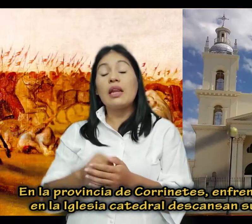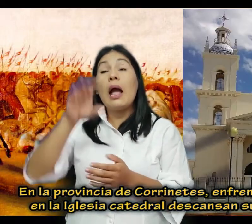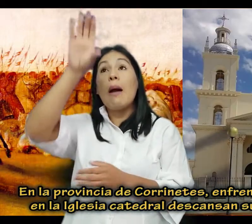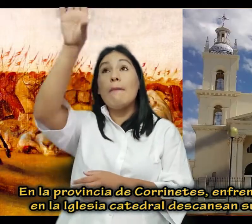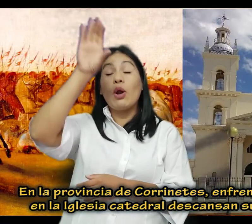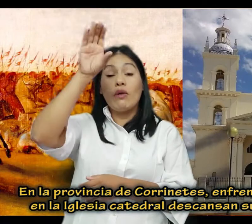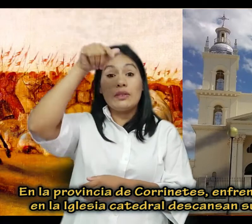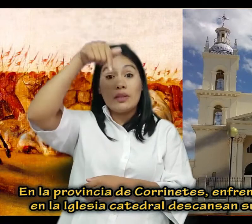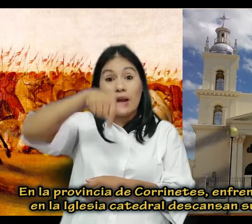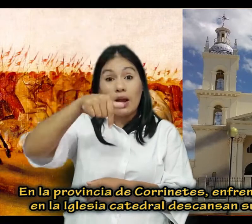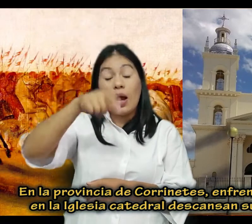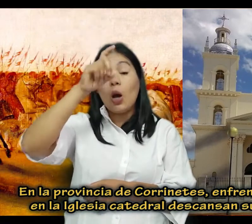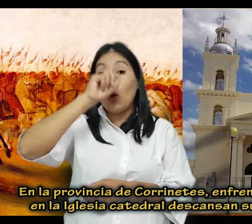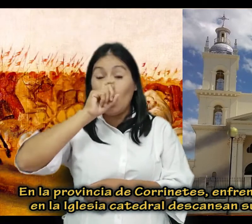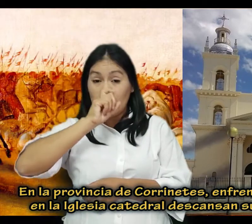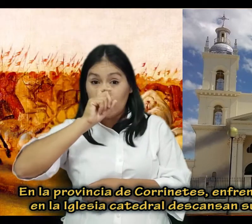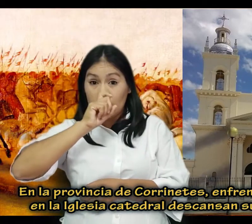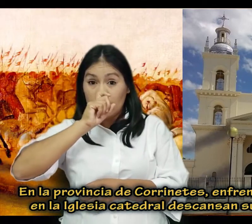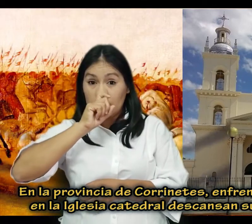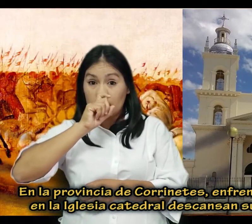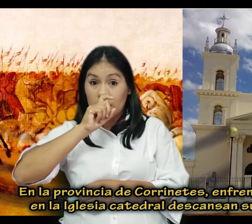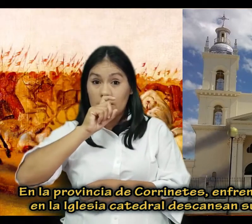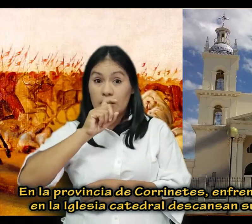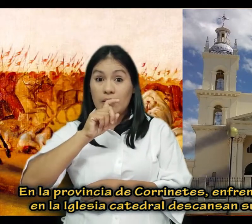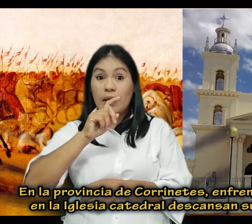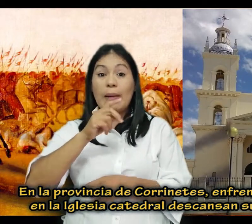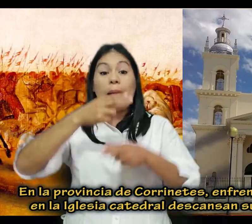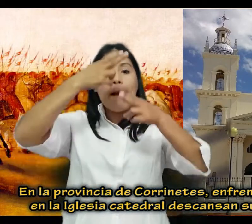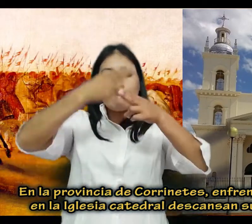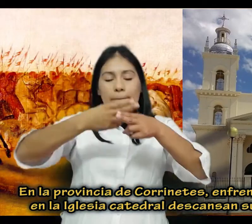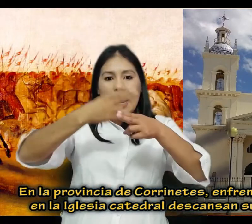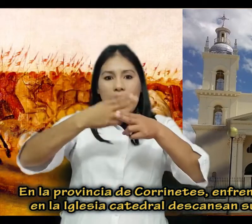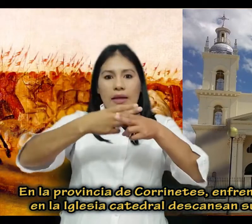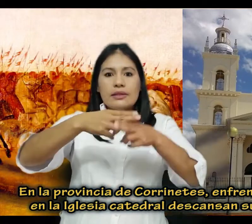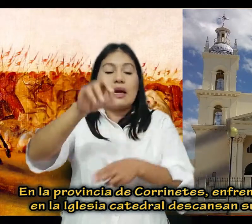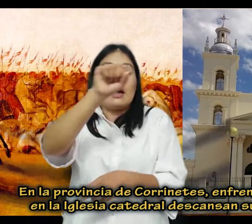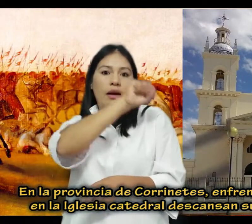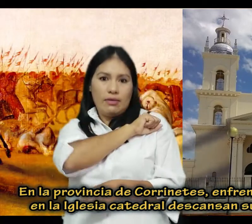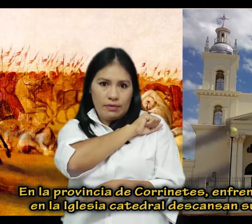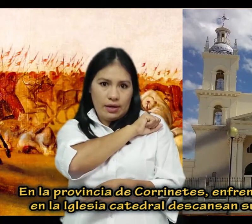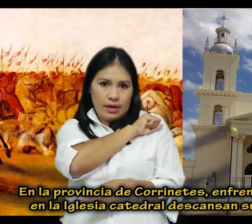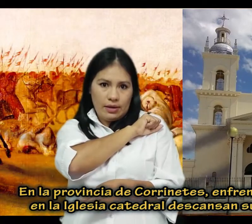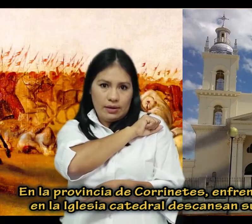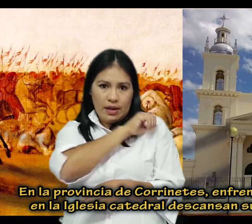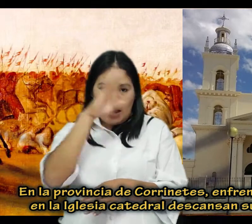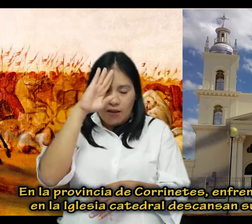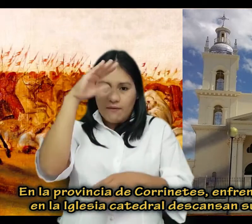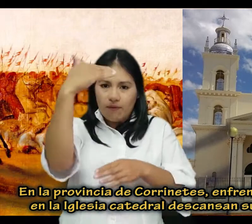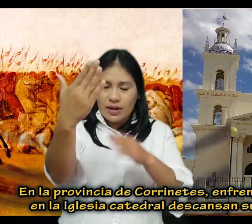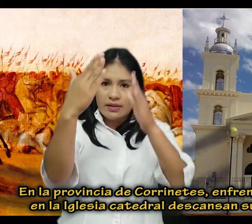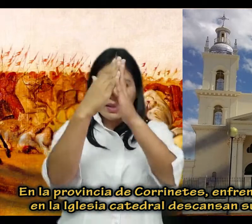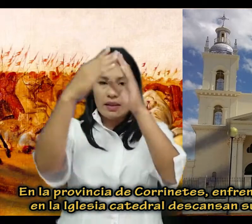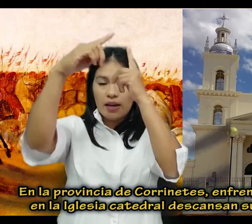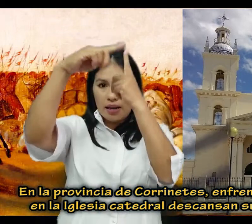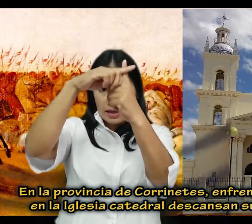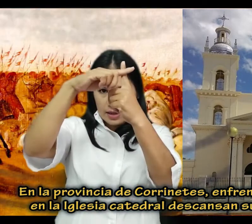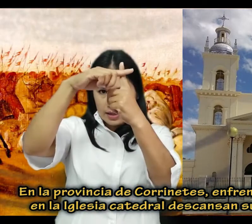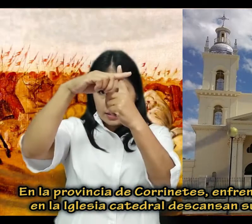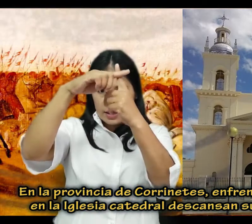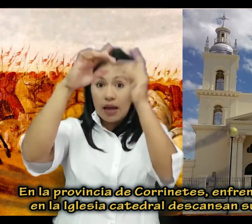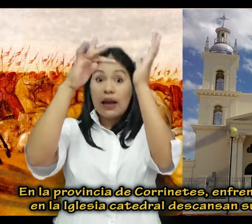En la provincia de Corrientes, en la Plaza Cabral, en frente, la iglesia